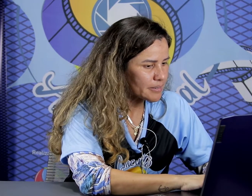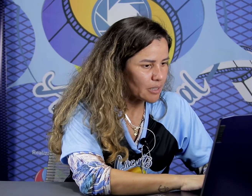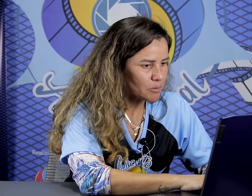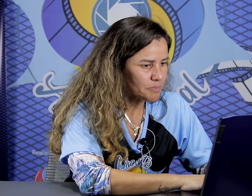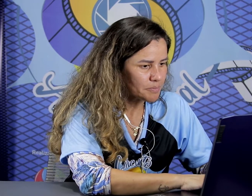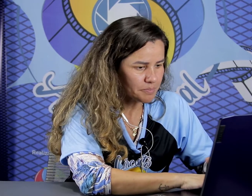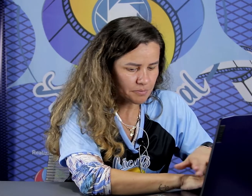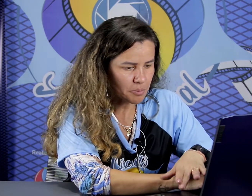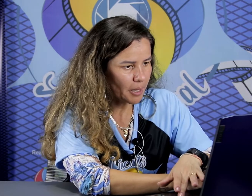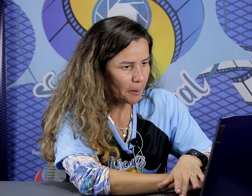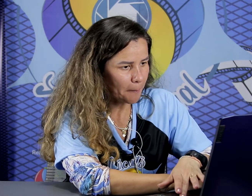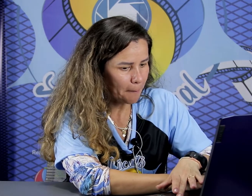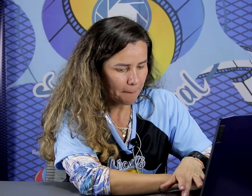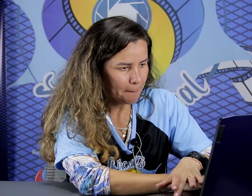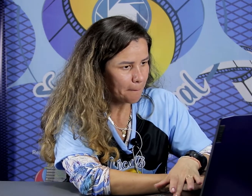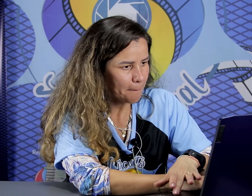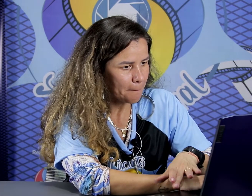Então, vamos lá.